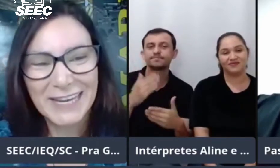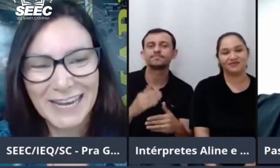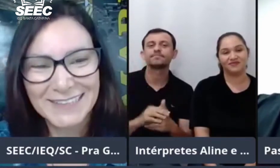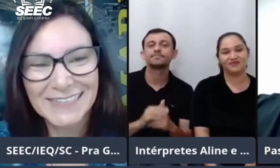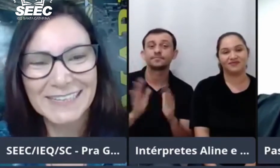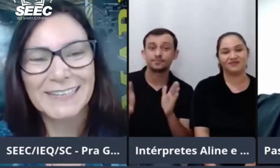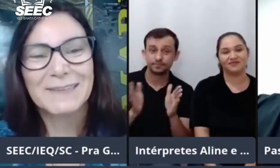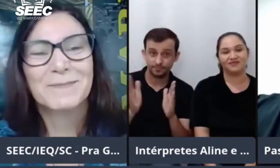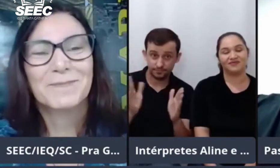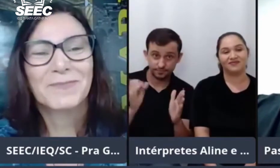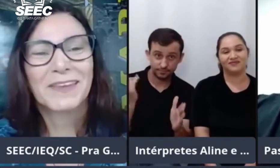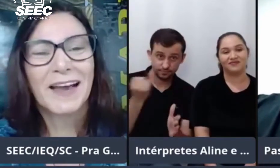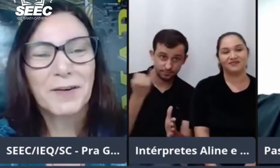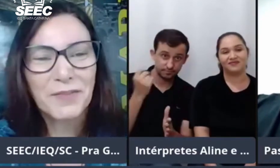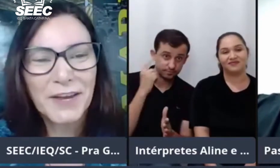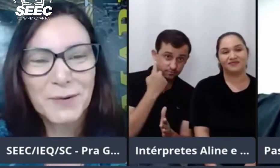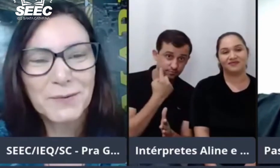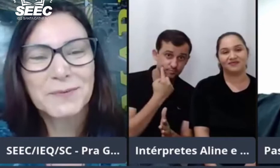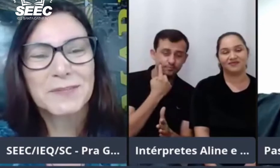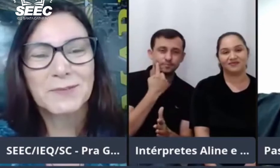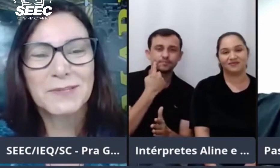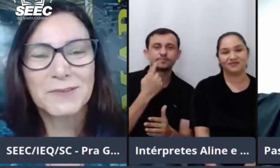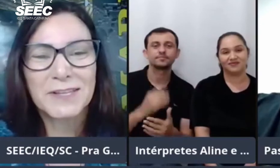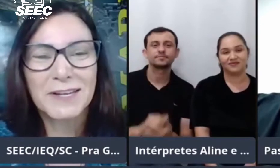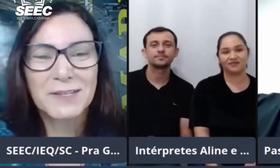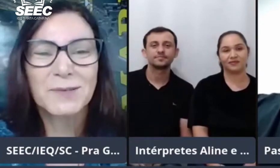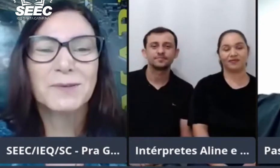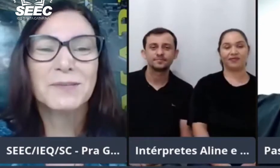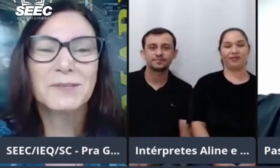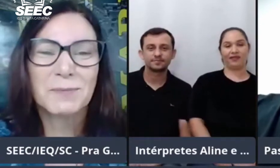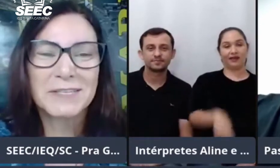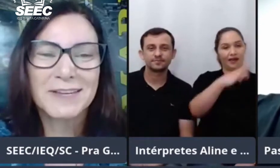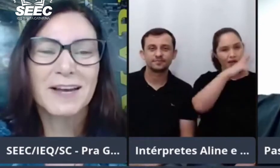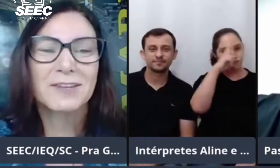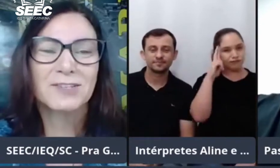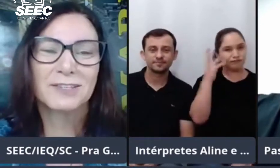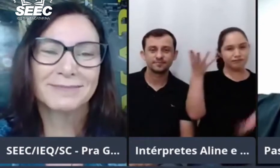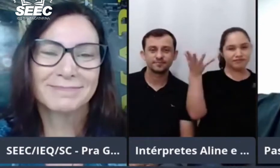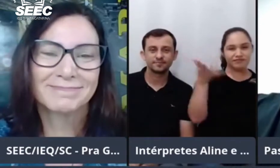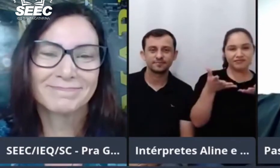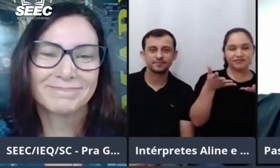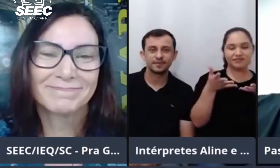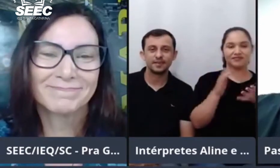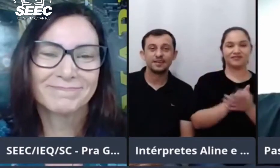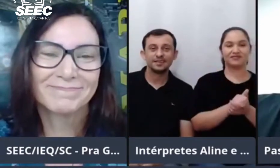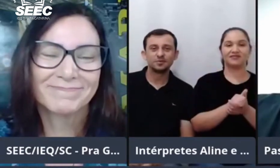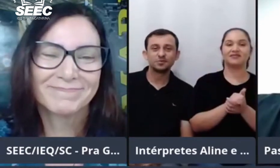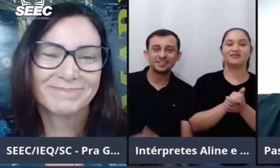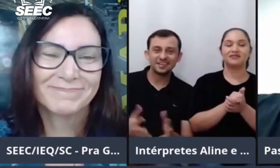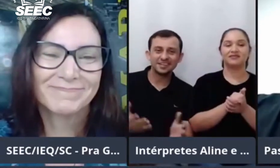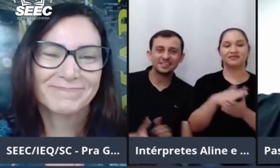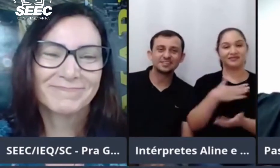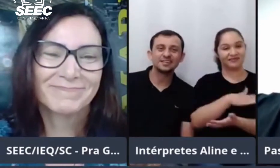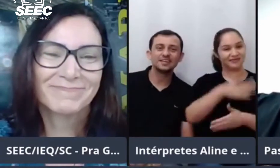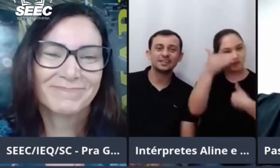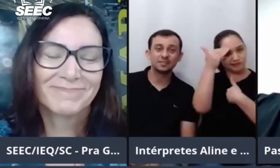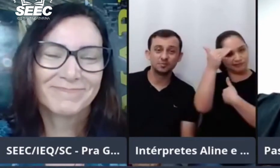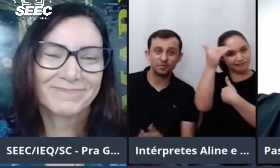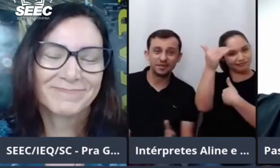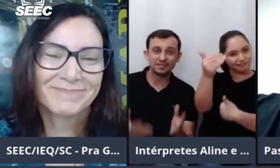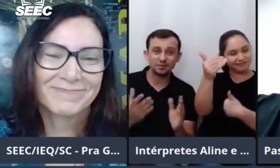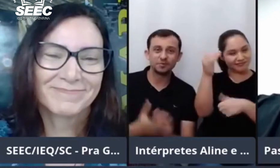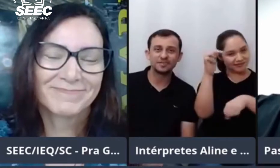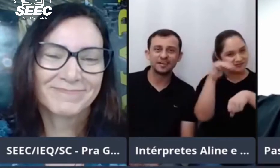Muito obrigada, Aline. Rafael, suas considerações, sua mensagem. Então, eu gostaria de agradecer